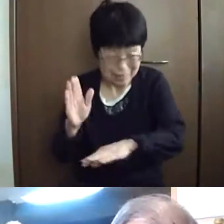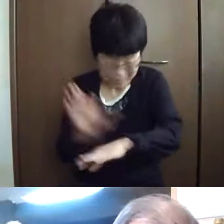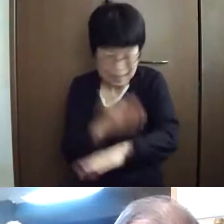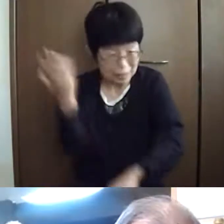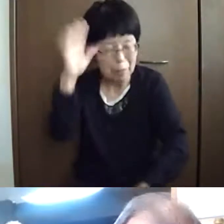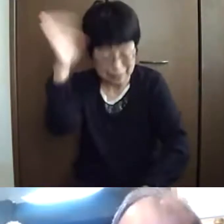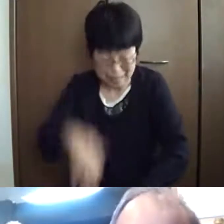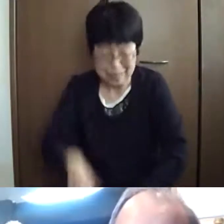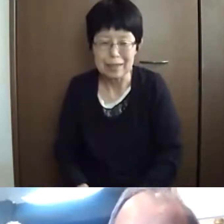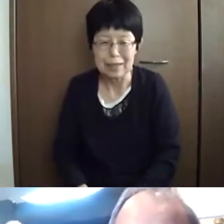多分僕より強い。